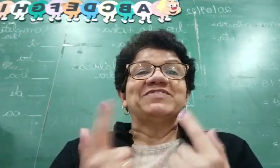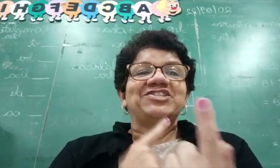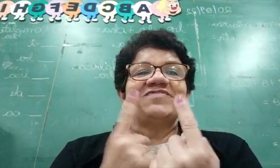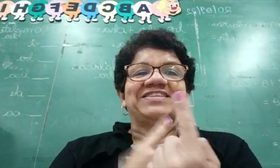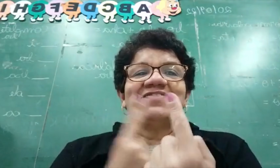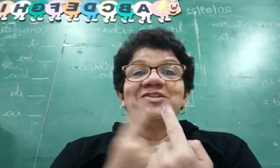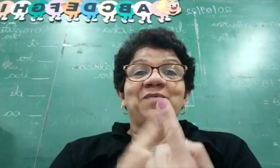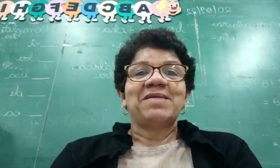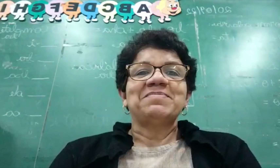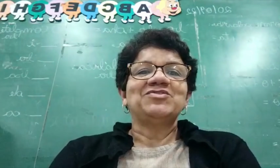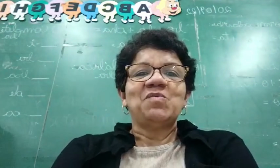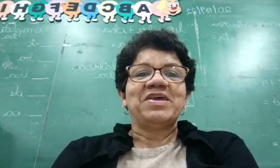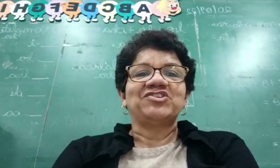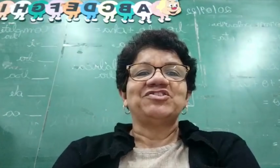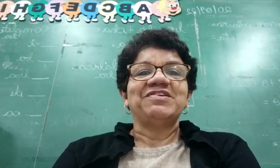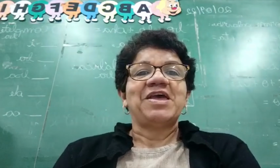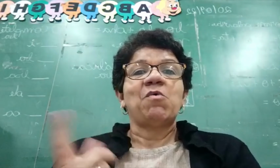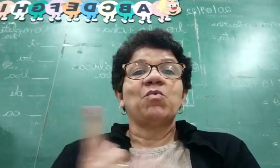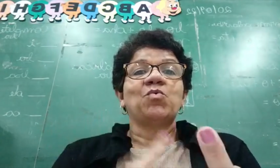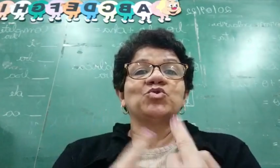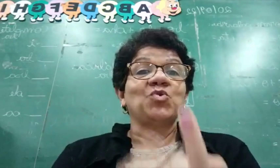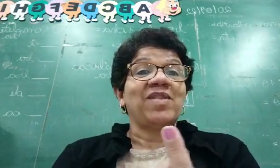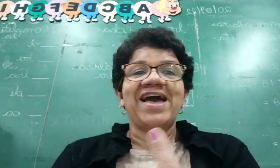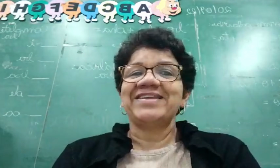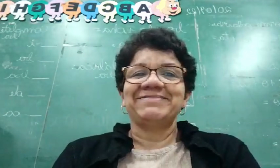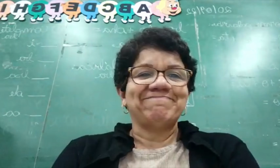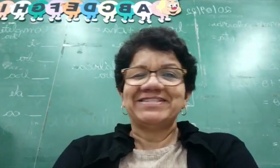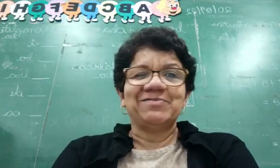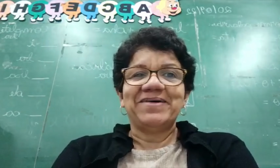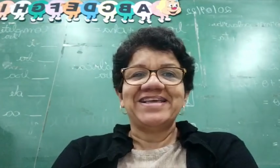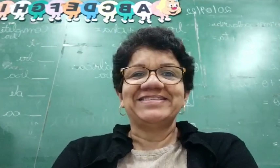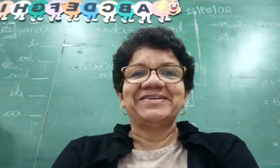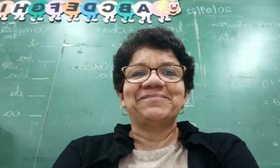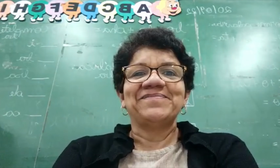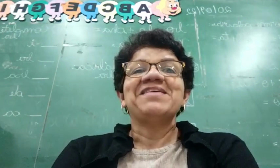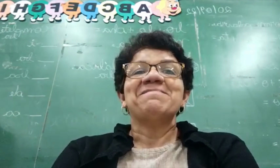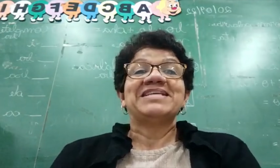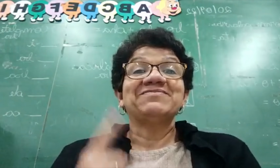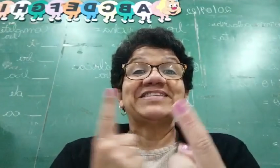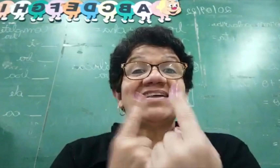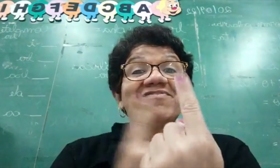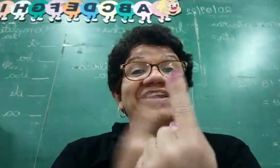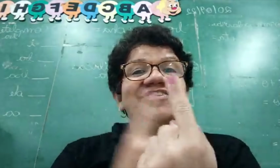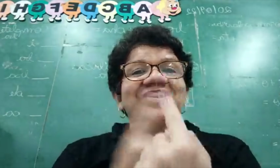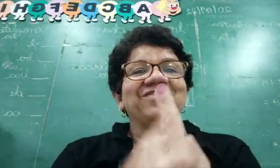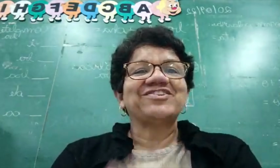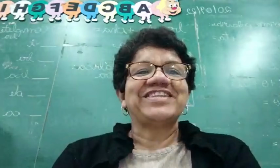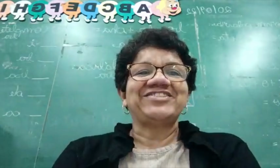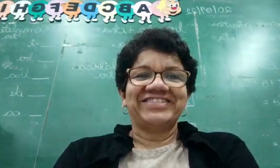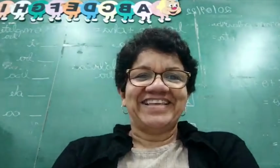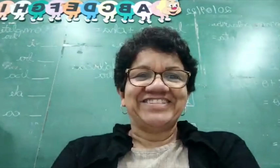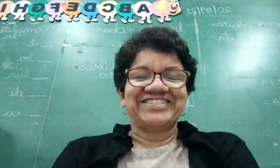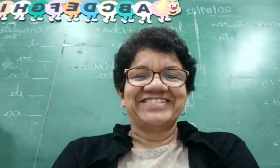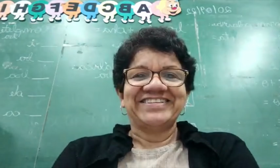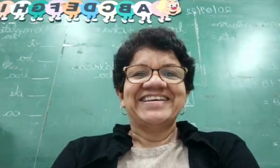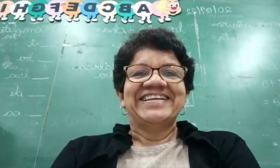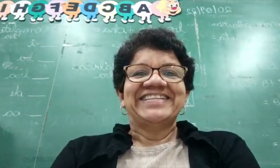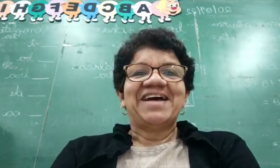se você estivesse falando com ela pessoalmente. É um curso online, mas não parece, não. Parece que você está falando ali, tete a tete. Tá?